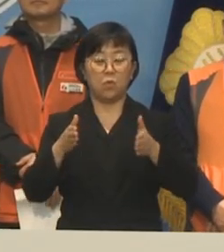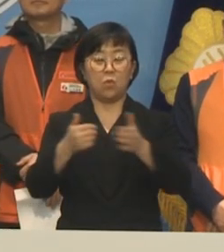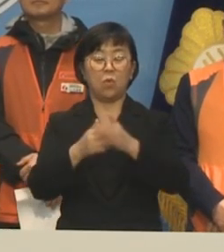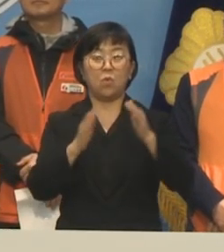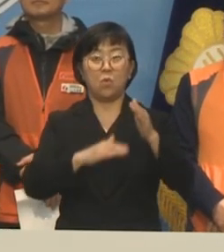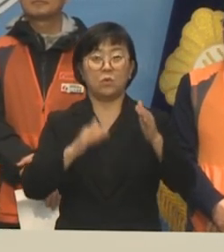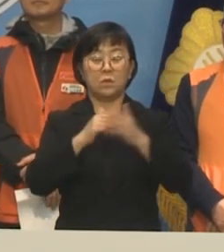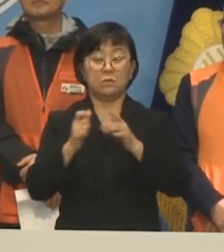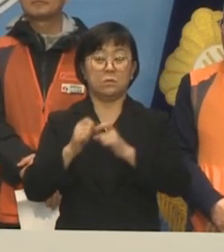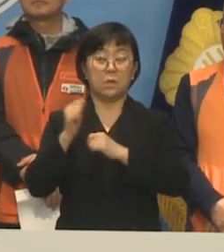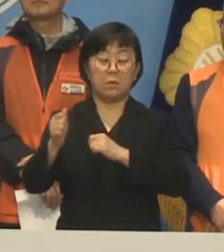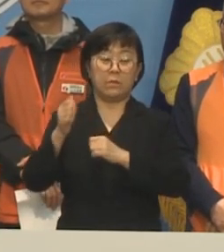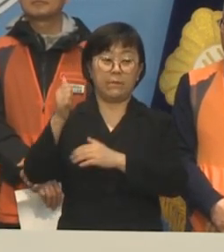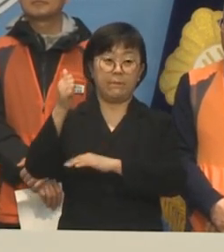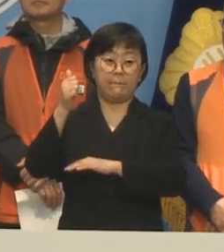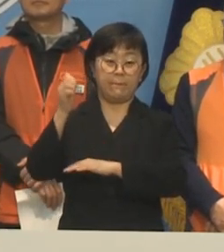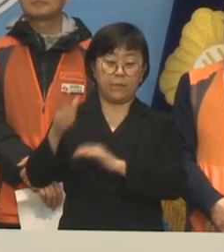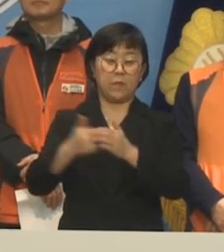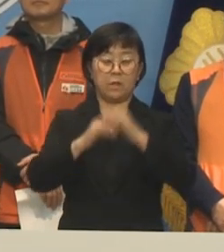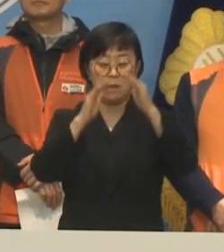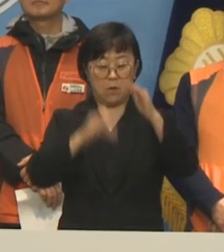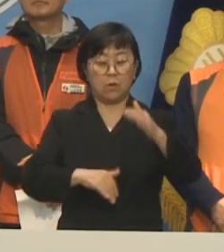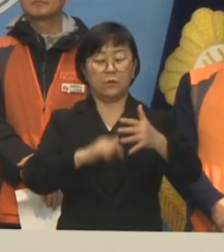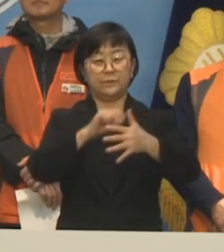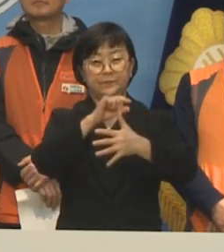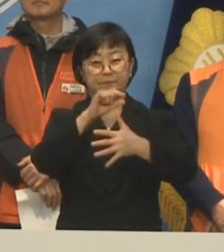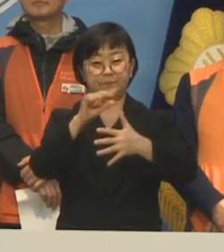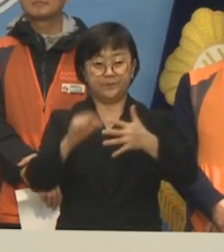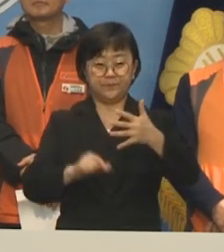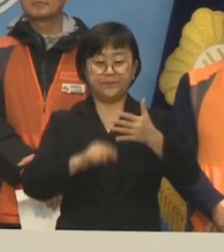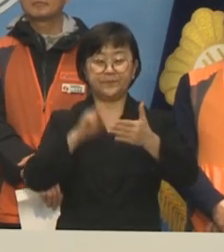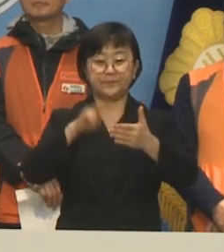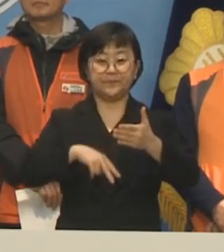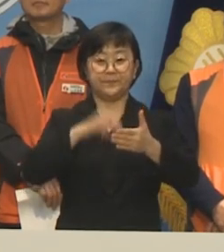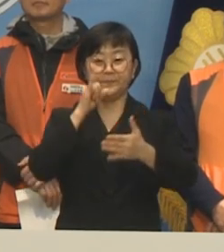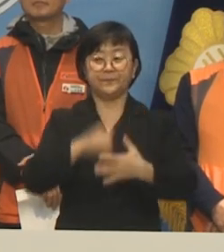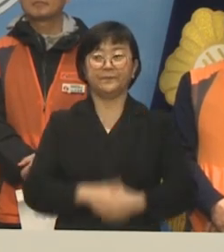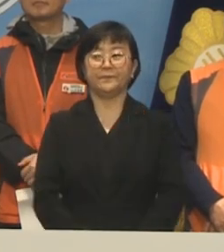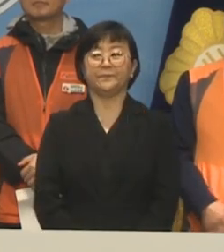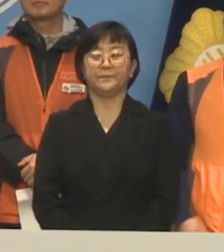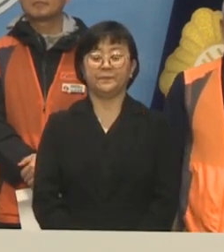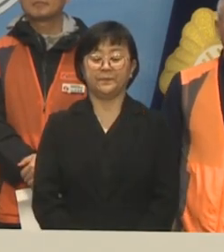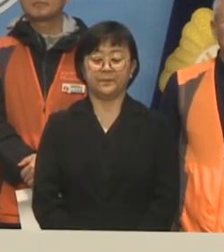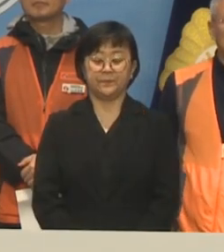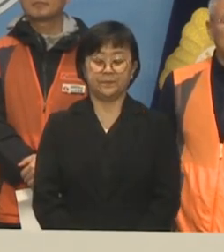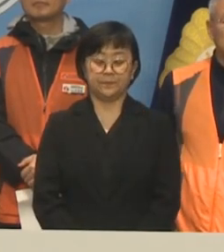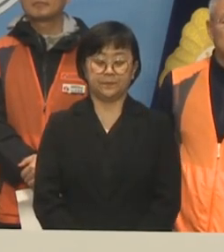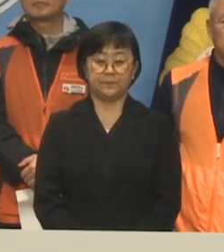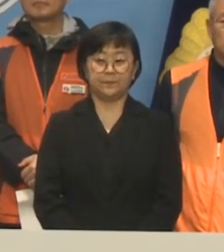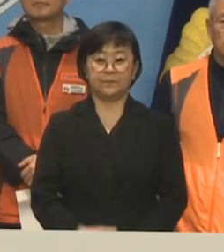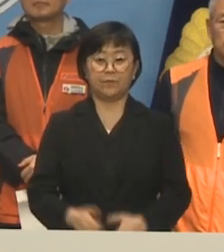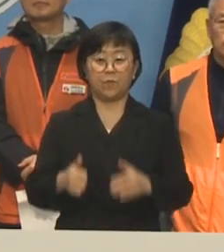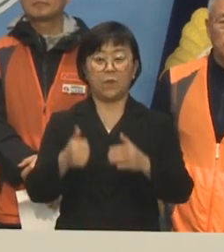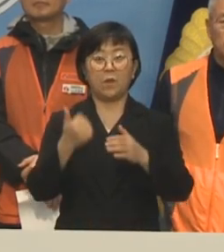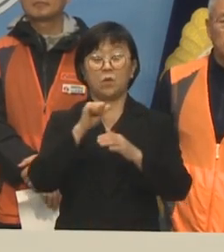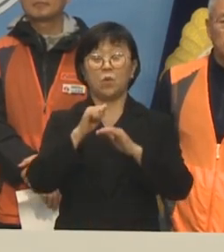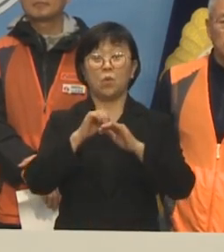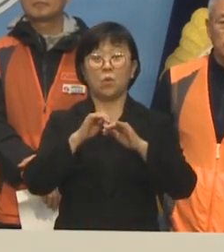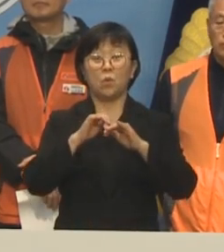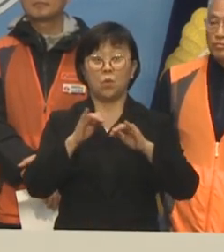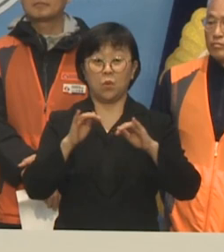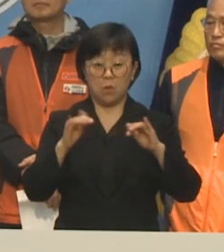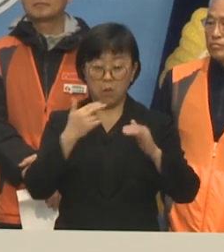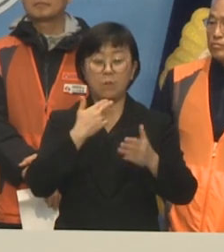현장 발언, 그리고 마지막으로 기자회견문 낭독의 순서로 진행될 예정입니다. 발언은 사회자의 별도 소개